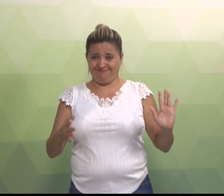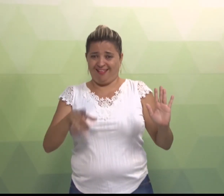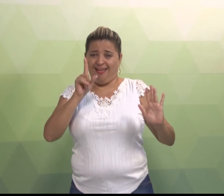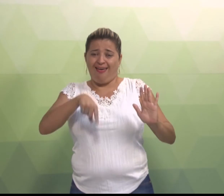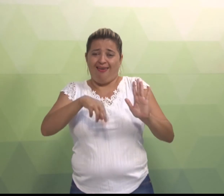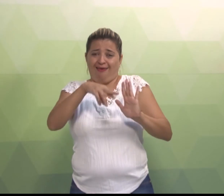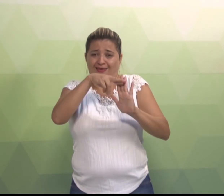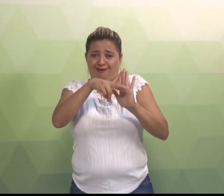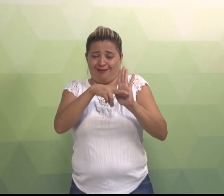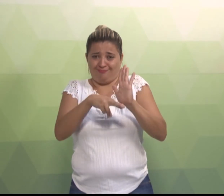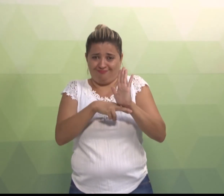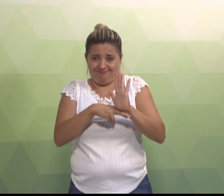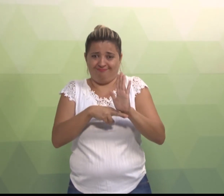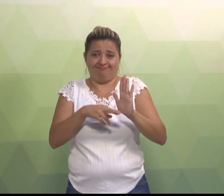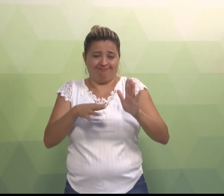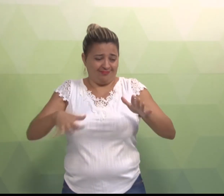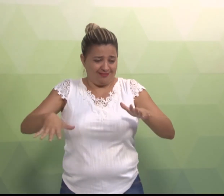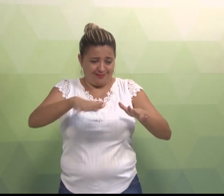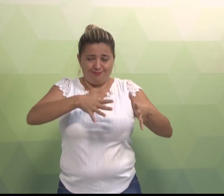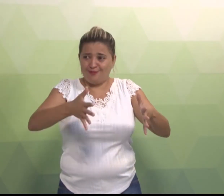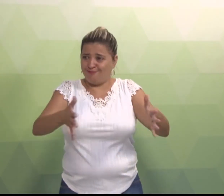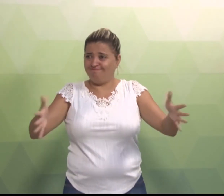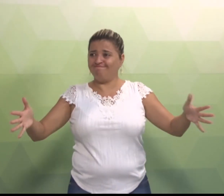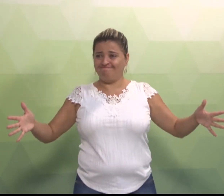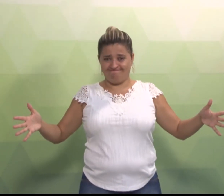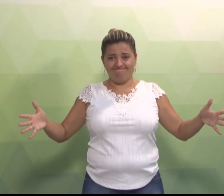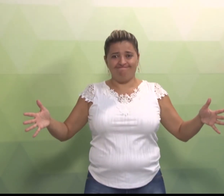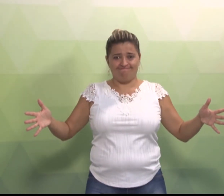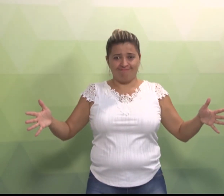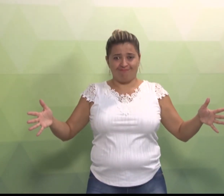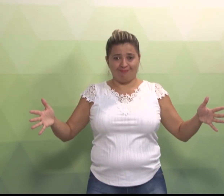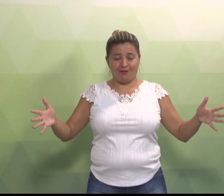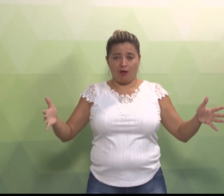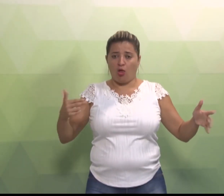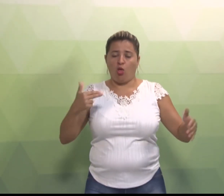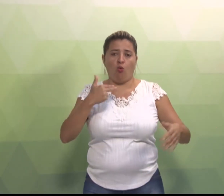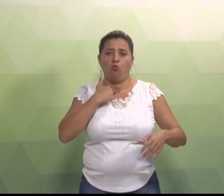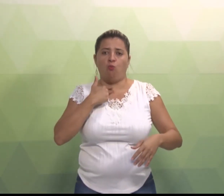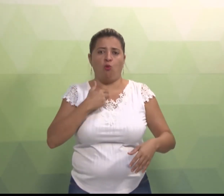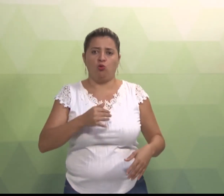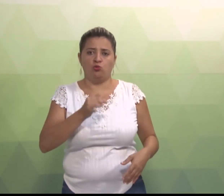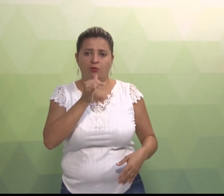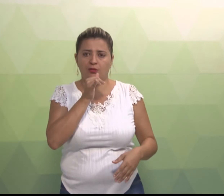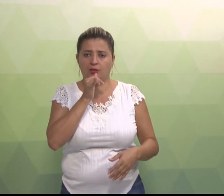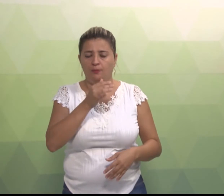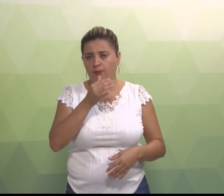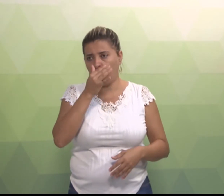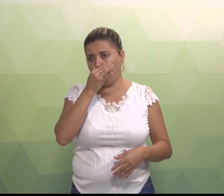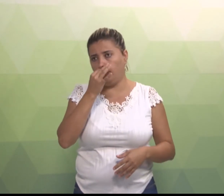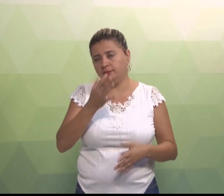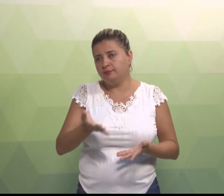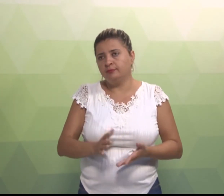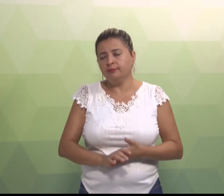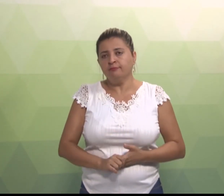limite, a essas regras, ok? A esse espaço. Porque eu simplesmente não posso.